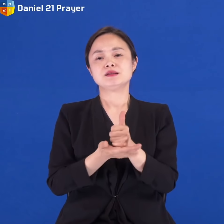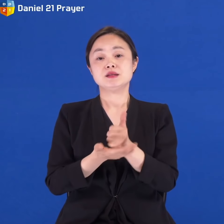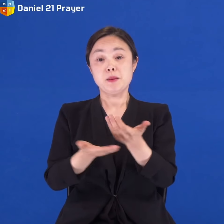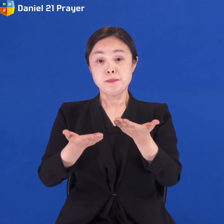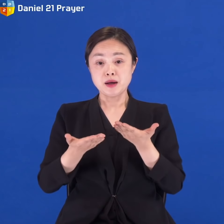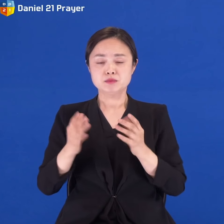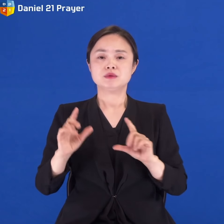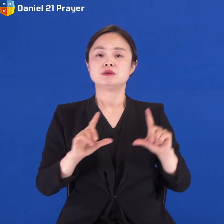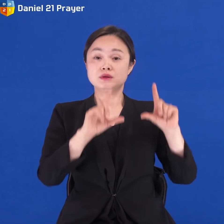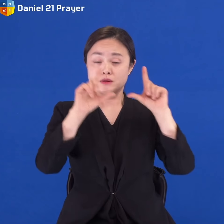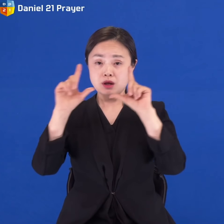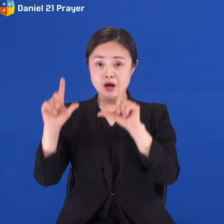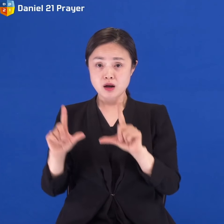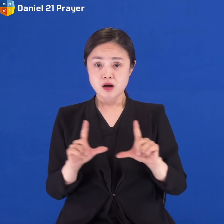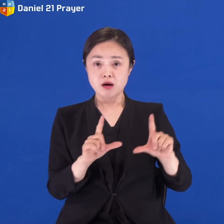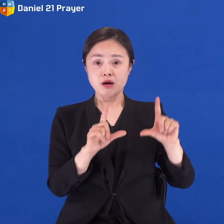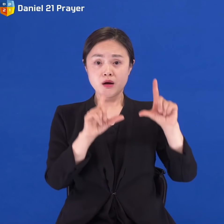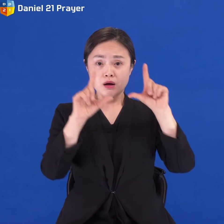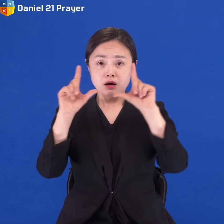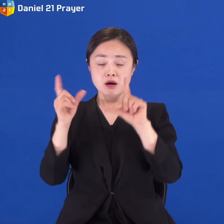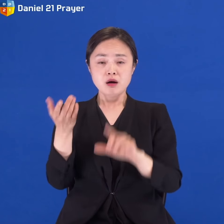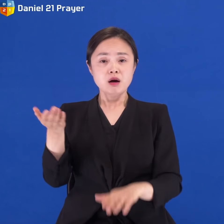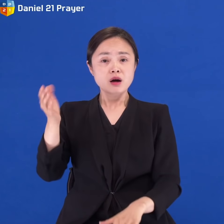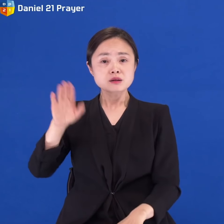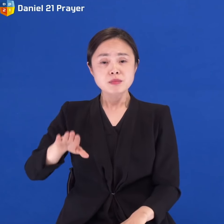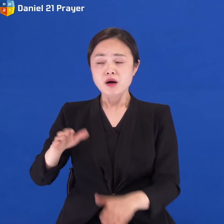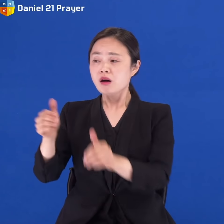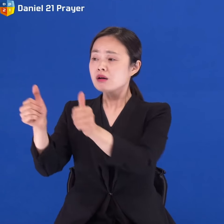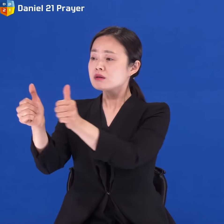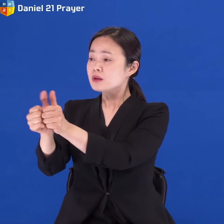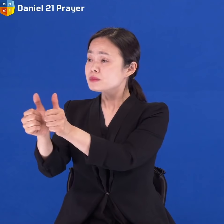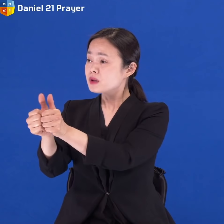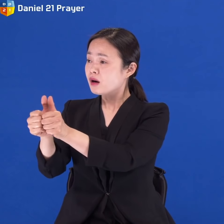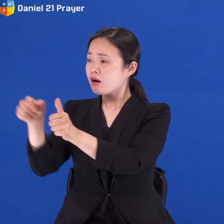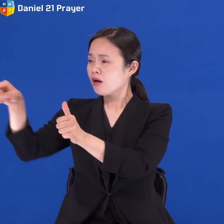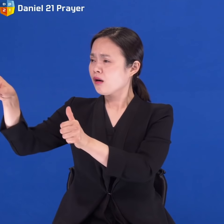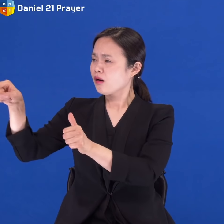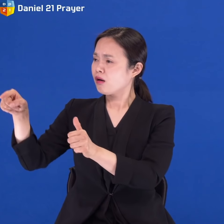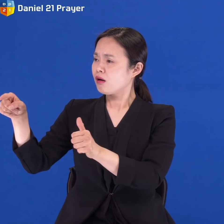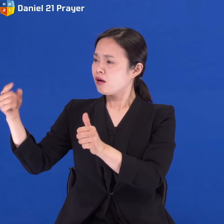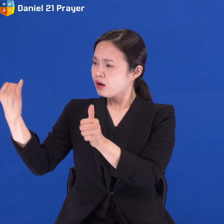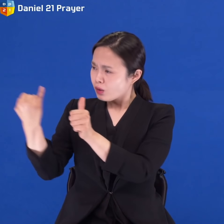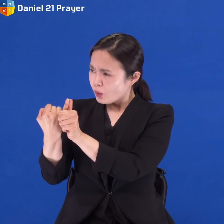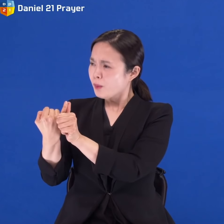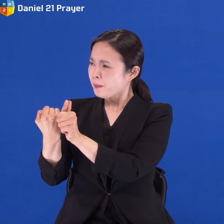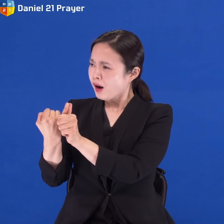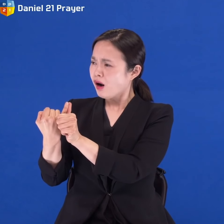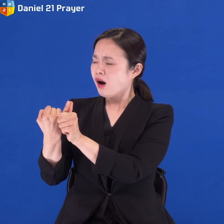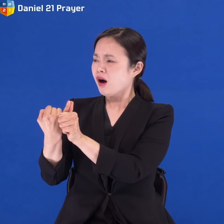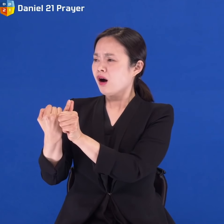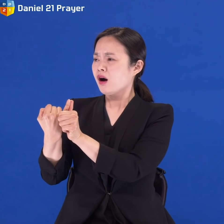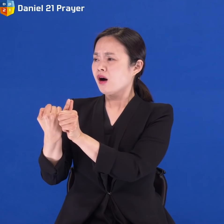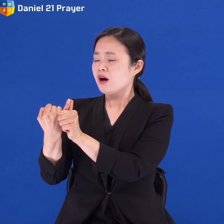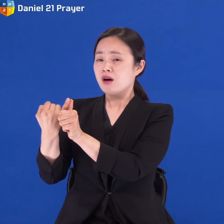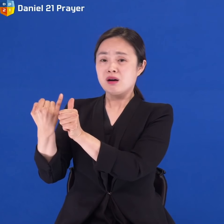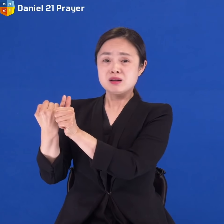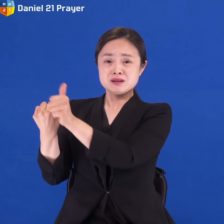나의 의지와 상관없이 남자 앞에 고개를 들지 못하는 여자가